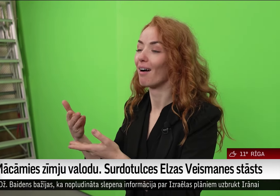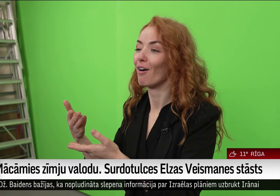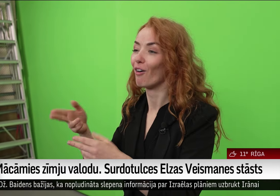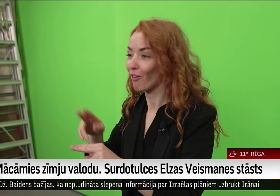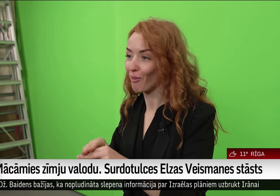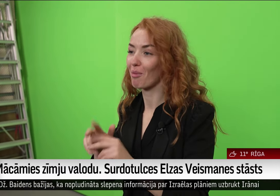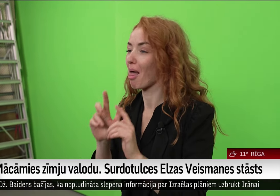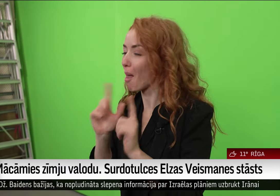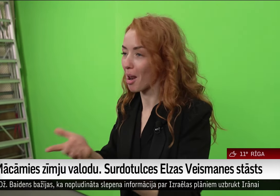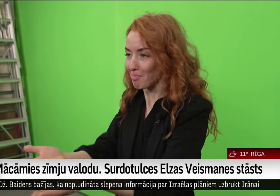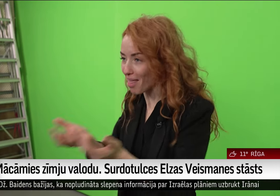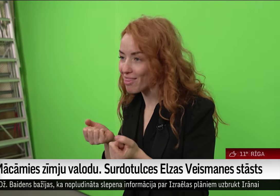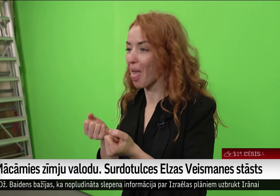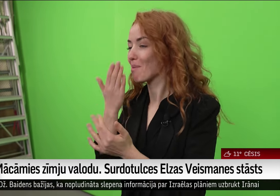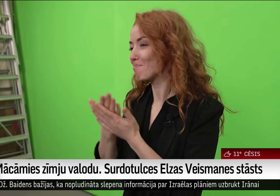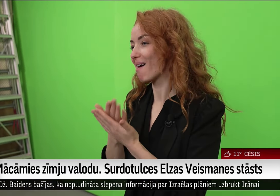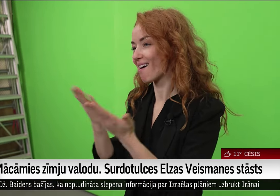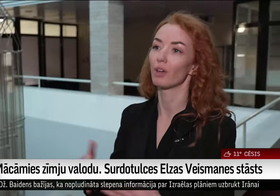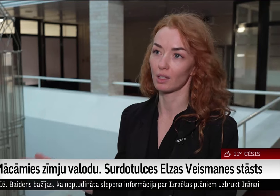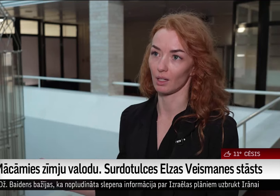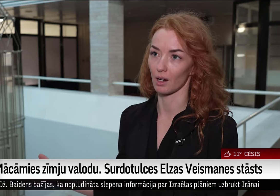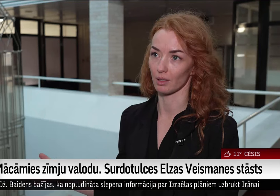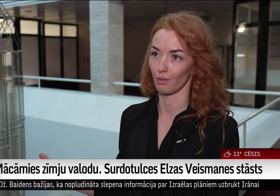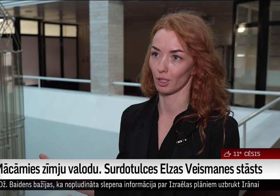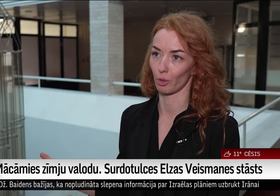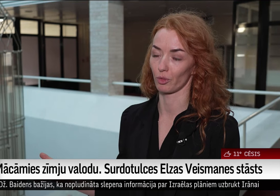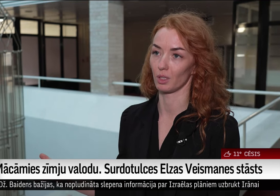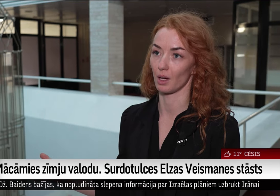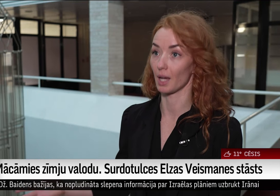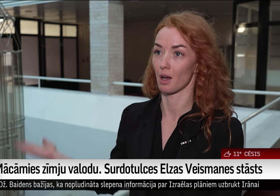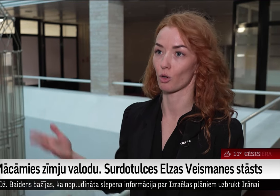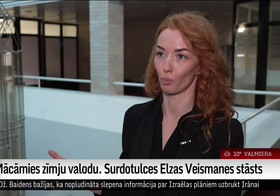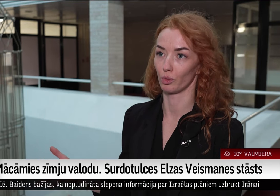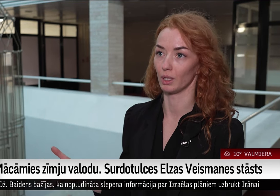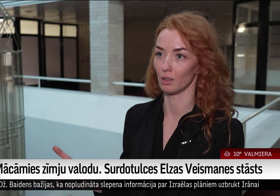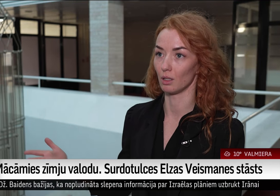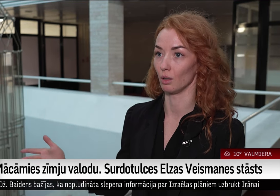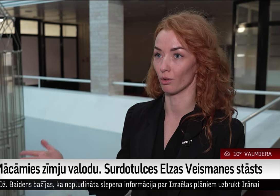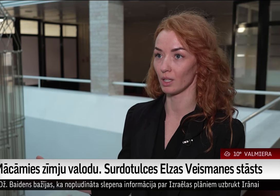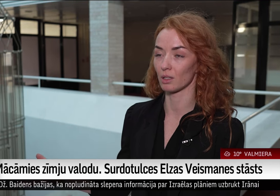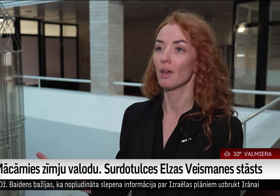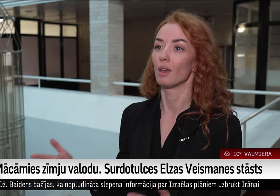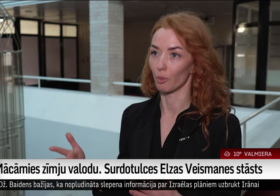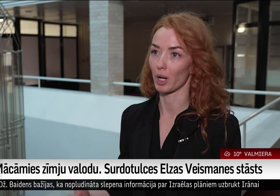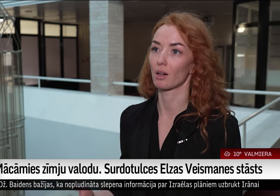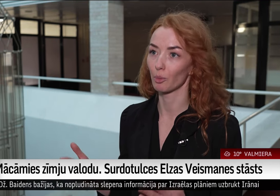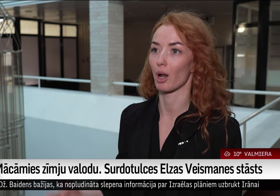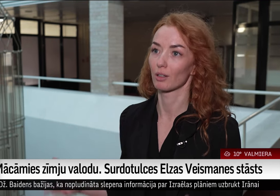teikumu zīmju valodā. Kaut kas pavisam cits un visvērtīgākais tajā visā profesijā, ja nāk no pilnīgi dzirdīgo vides, ir prakse, prakse un